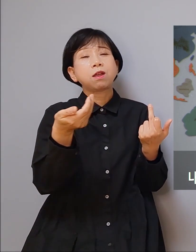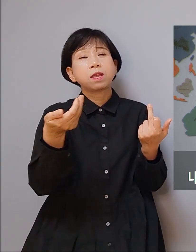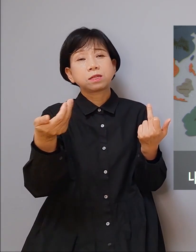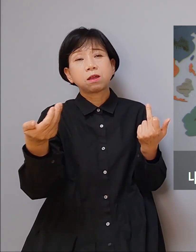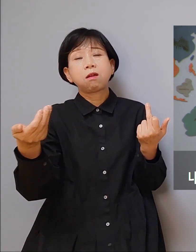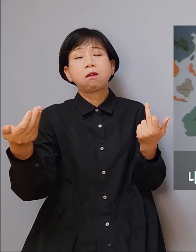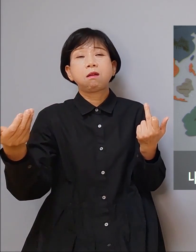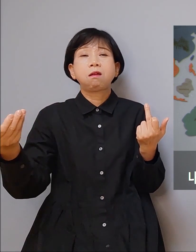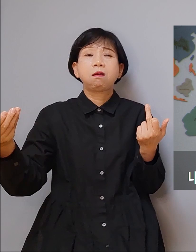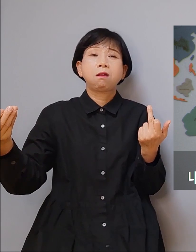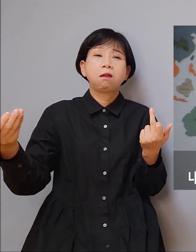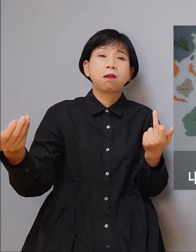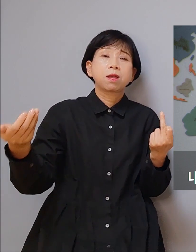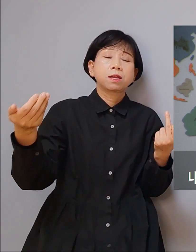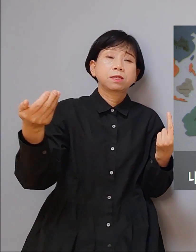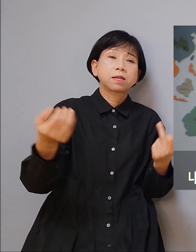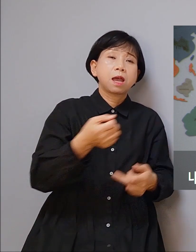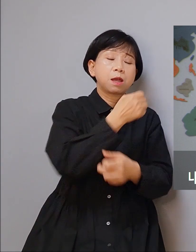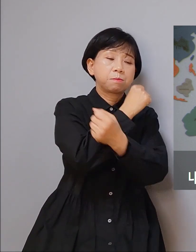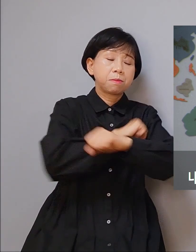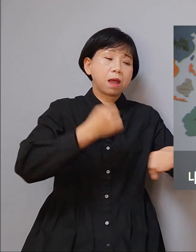언덕을 떠나서